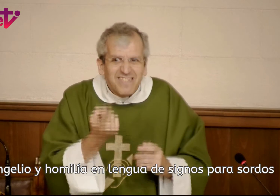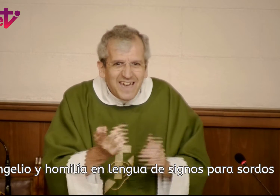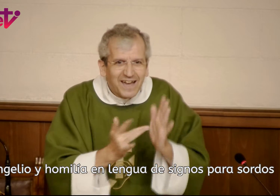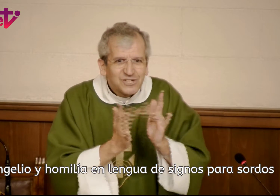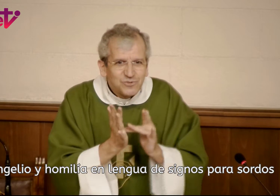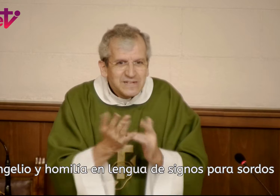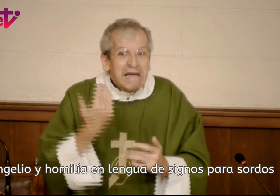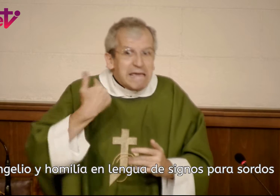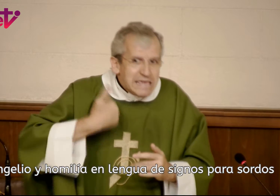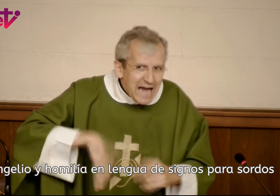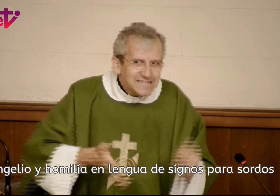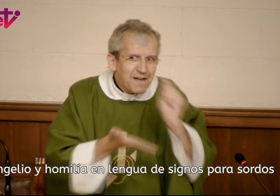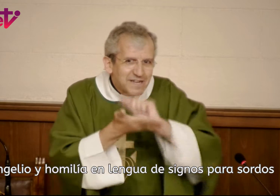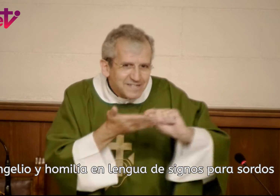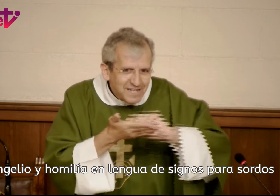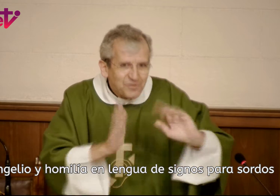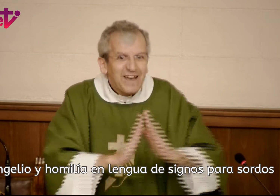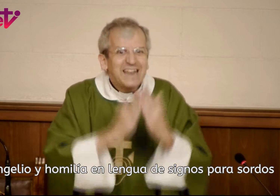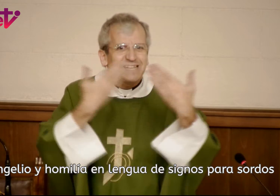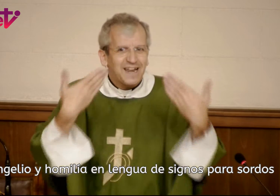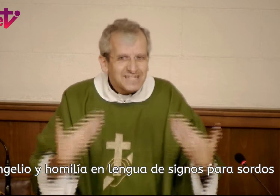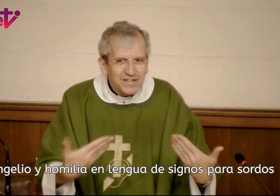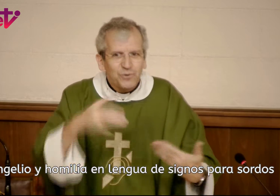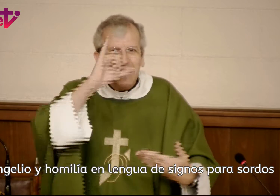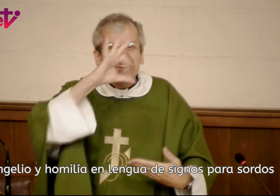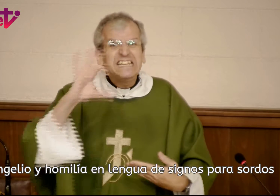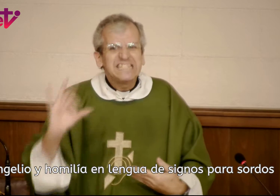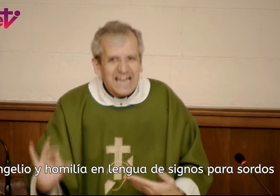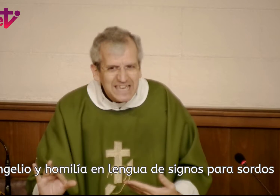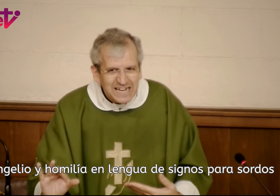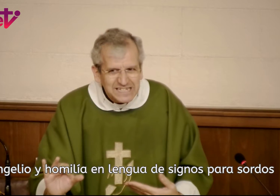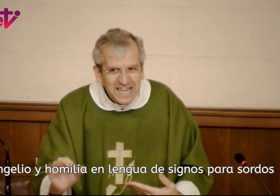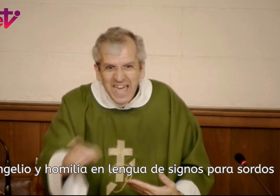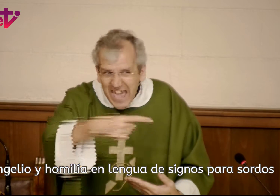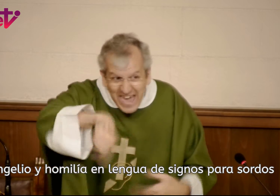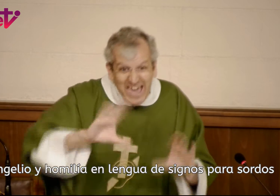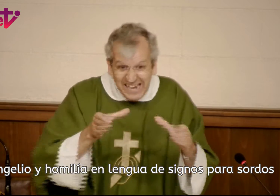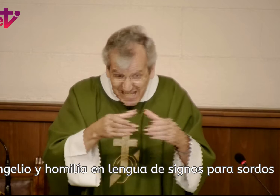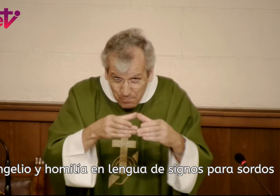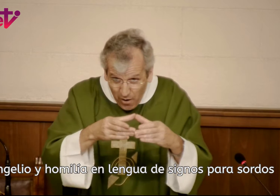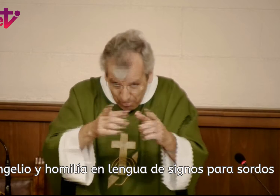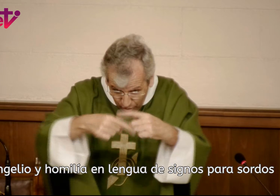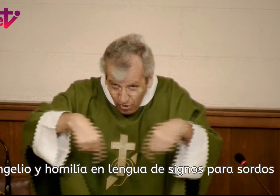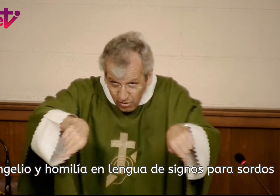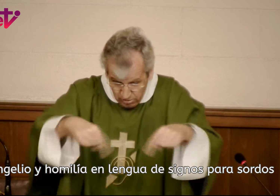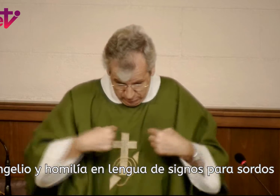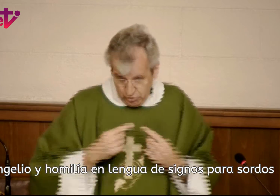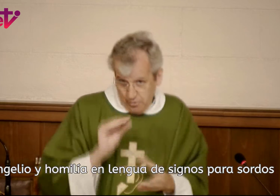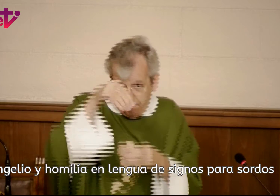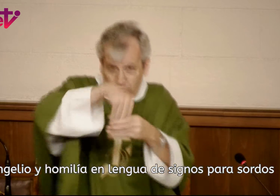Decía Jesús, ya estaba escrito en la Sagrada Escritura, Isaías, ese pueblo, yo me pongo